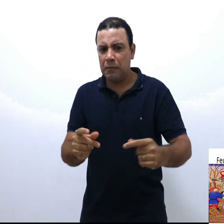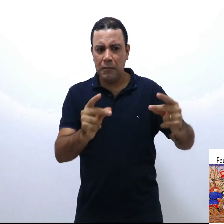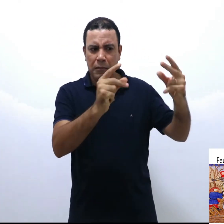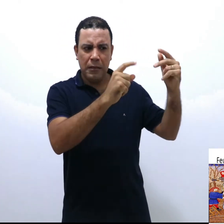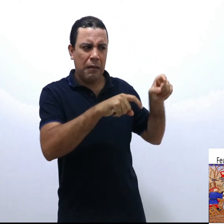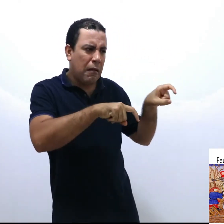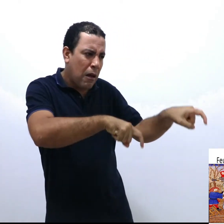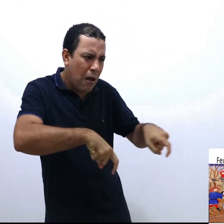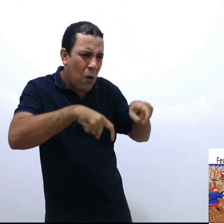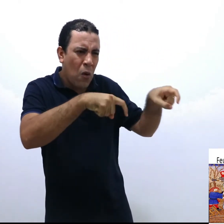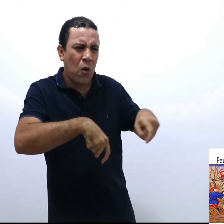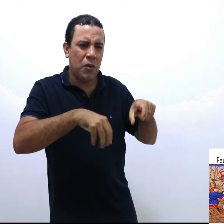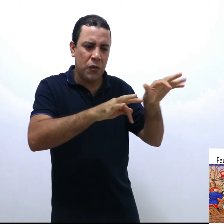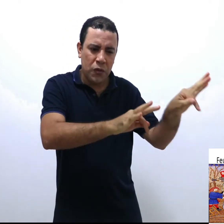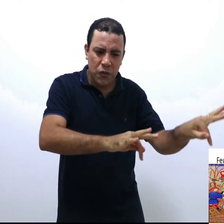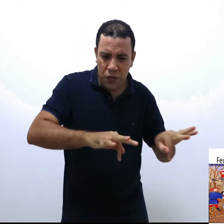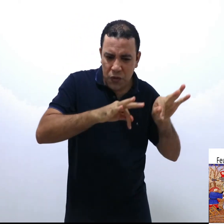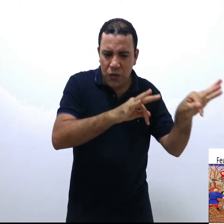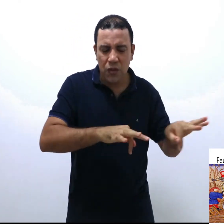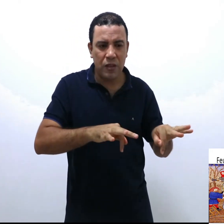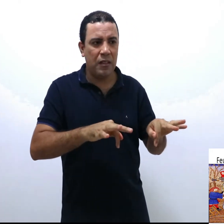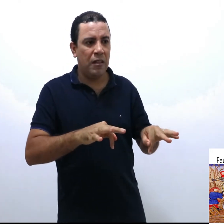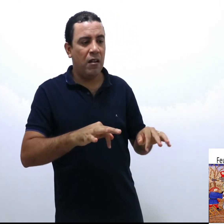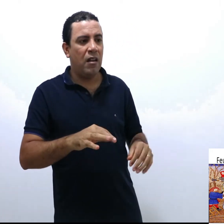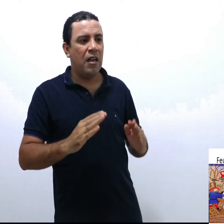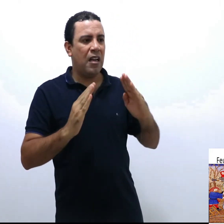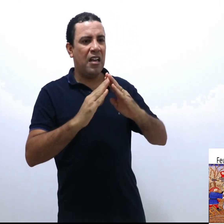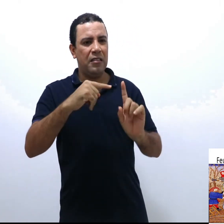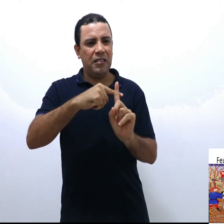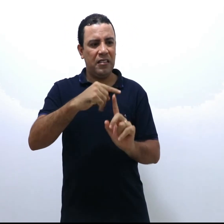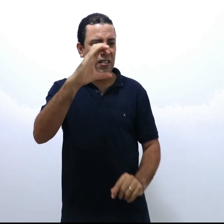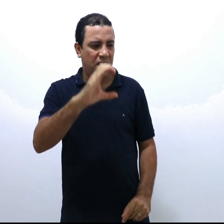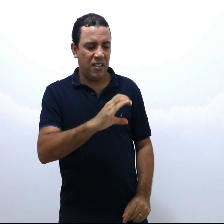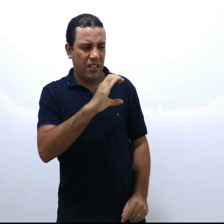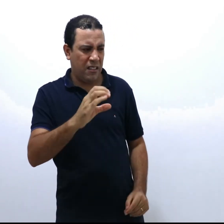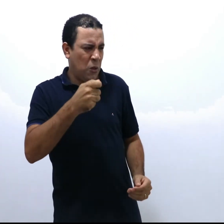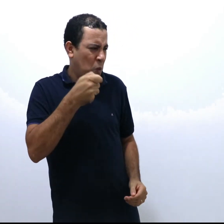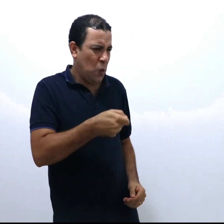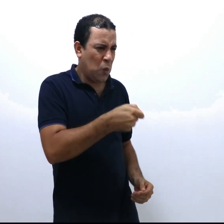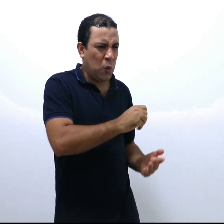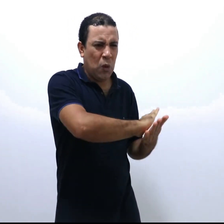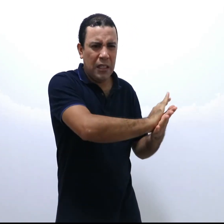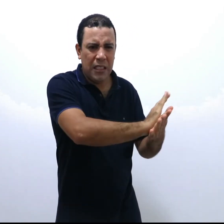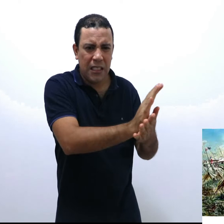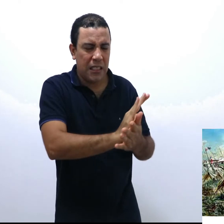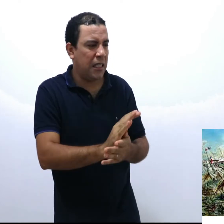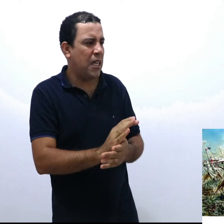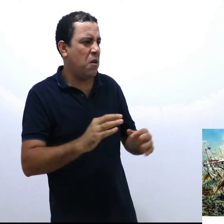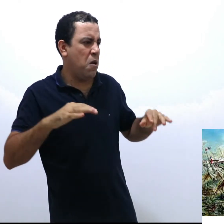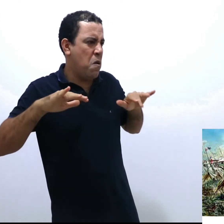Inquisição. Também, por volta dessa época, o feudalismo estava muito intenso. Alguns, quando olham para trás e pensam nas condições do